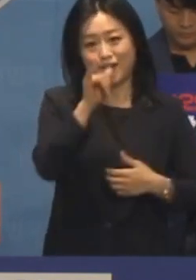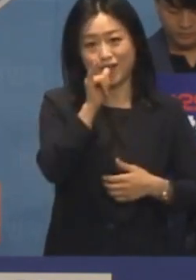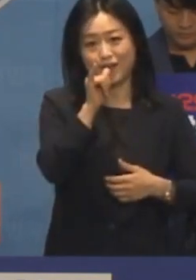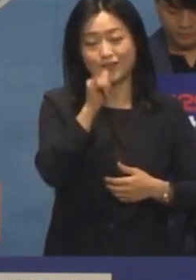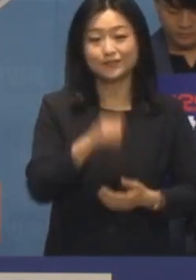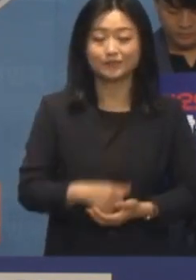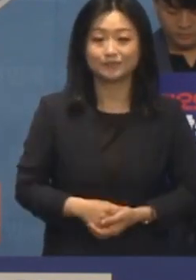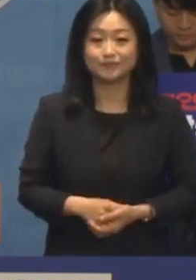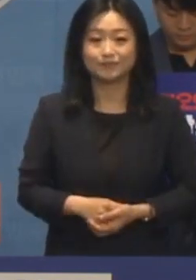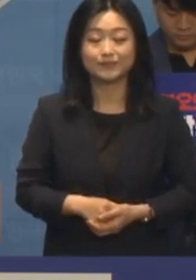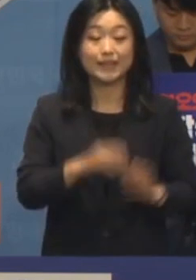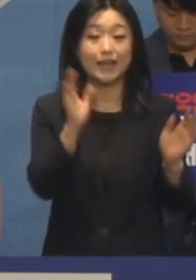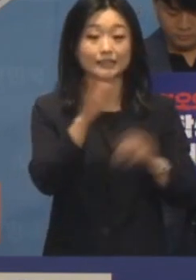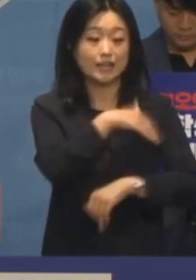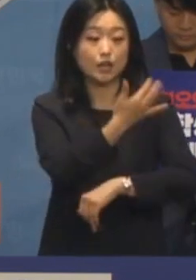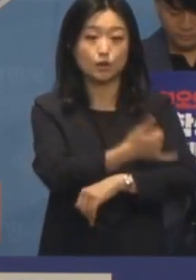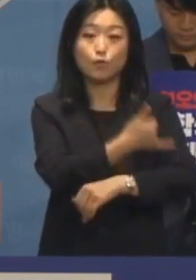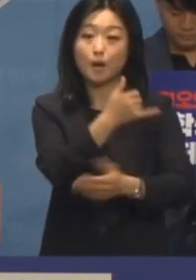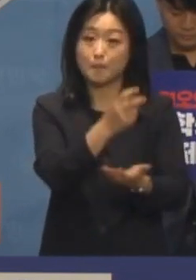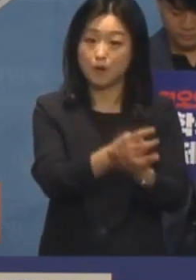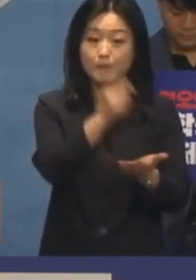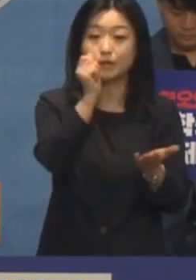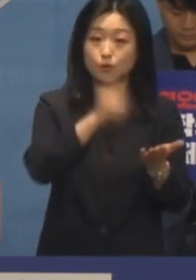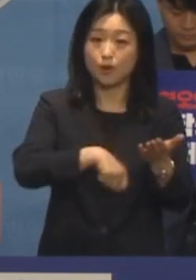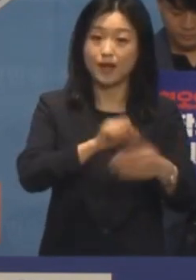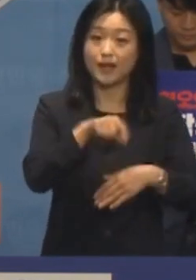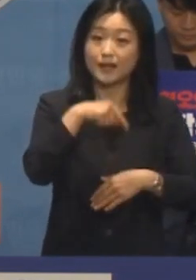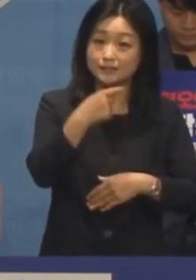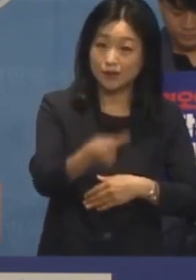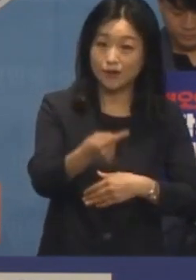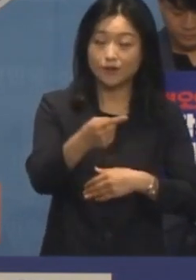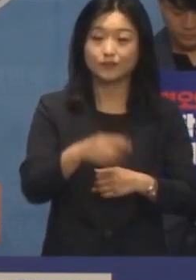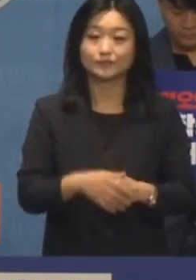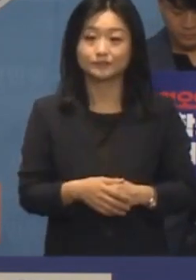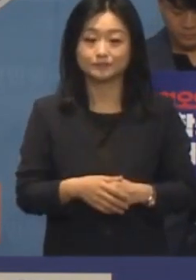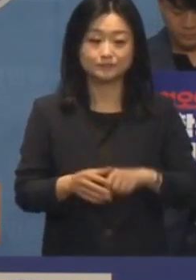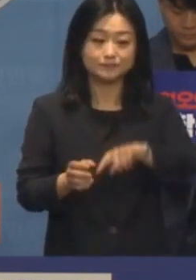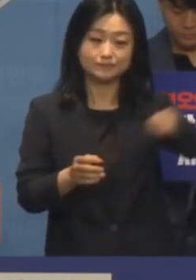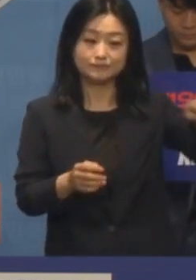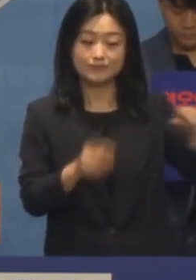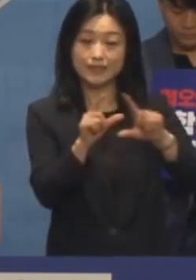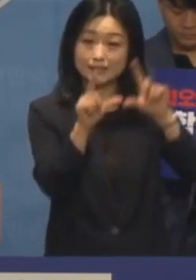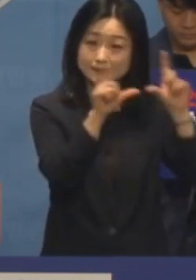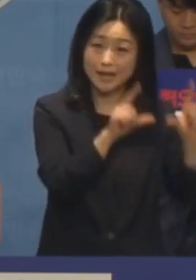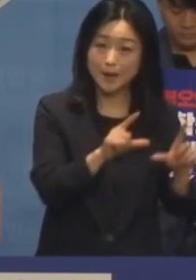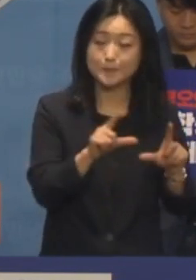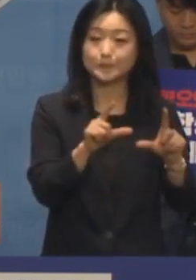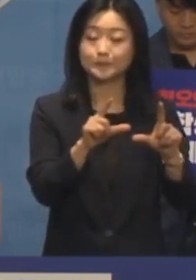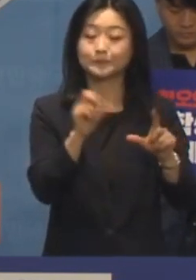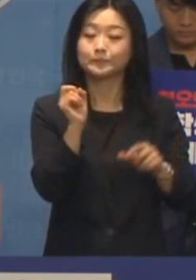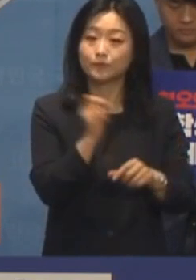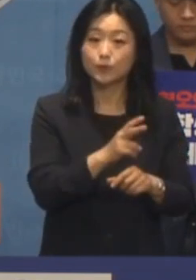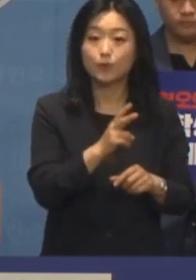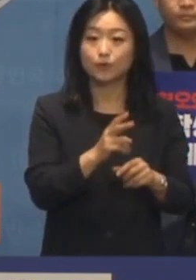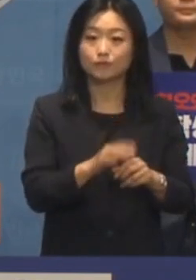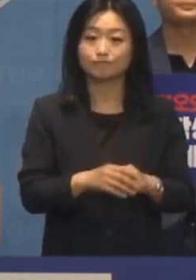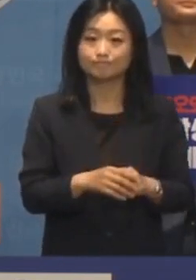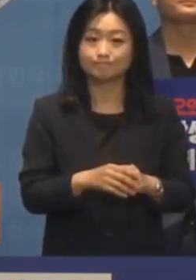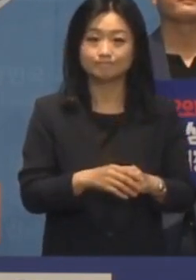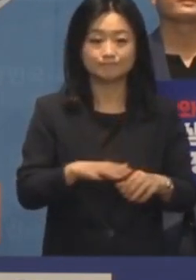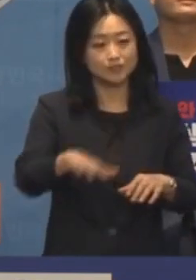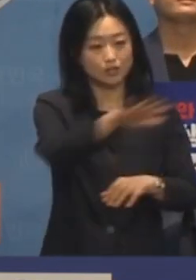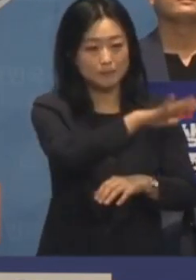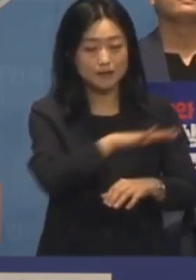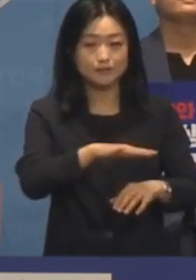생각했습니다. 학생 인권법이 통과돼서 학생 인권의 사각지대에 놓인 학생들의 삶과 생활 전반을 바꾸고